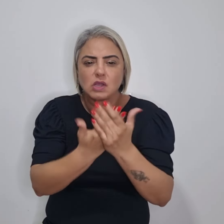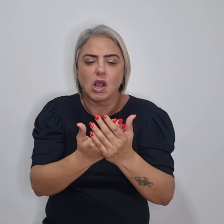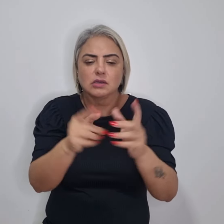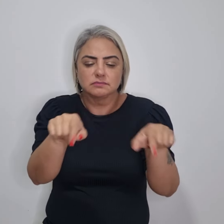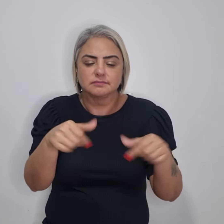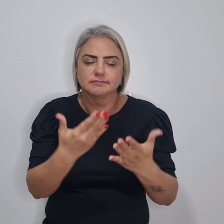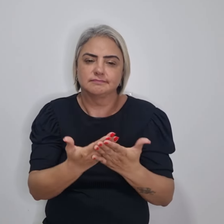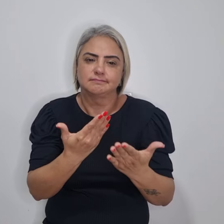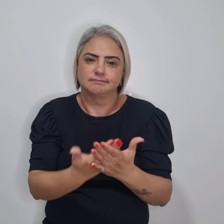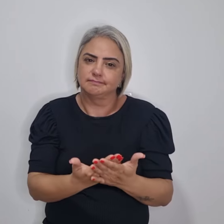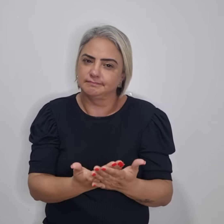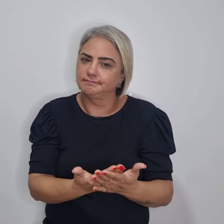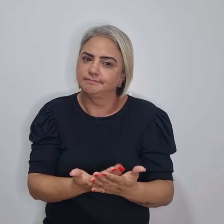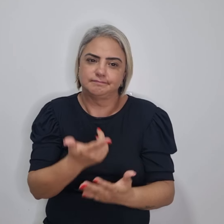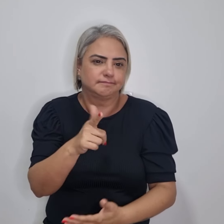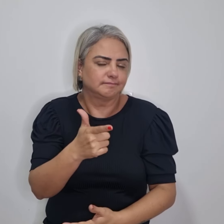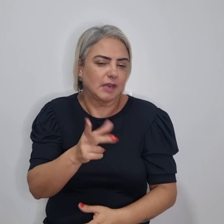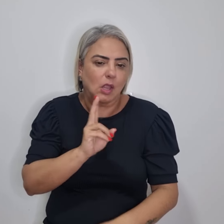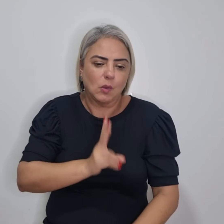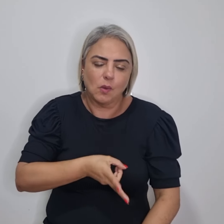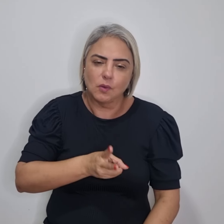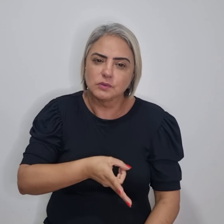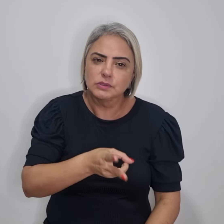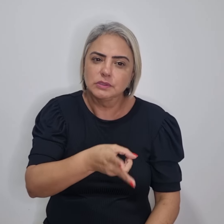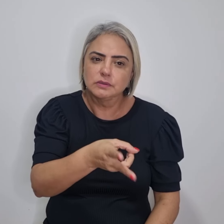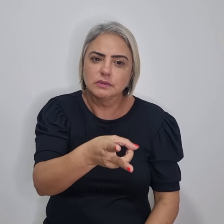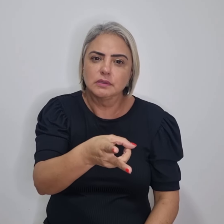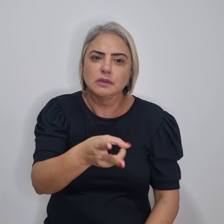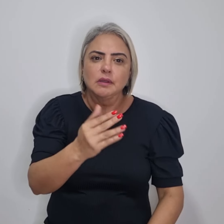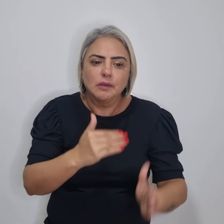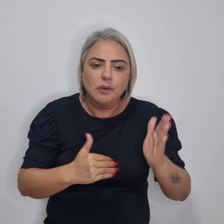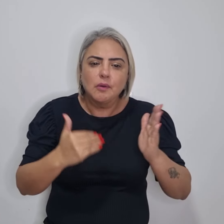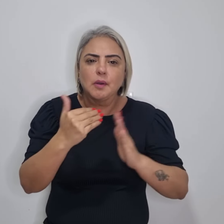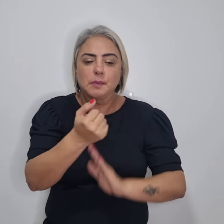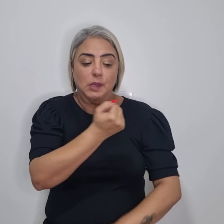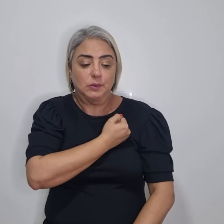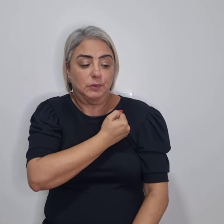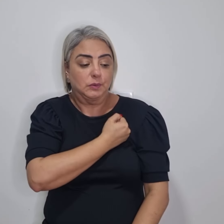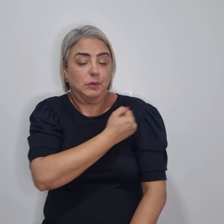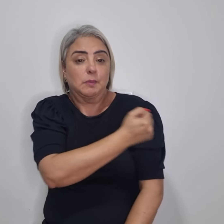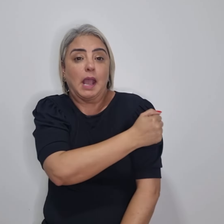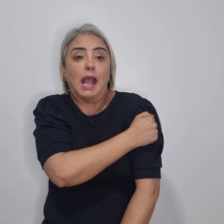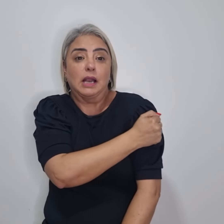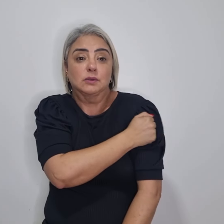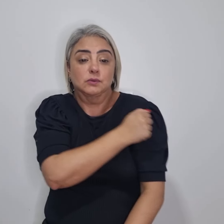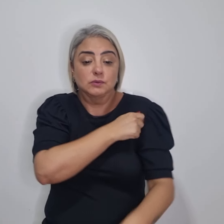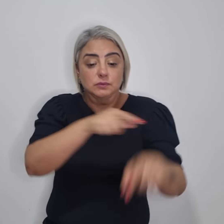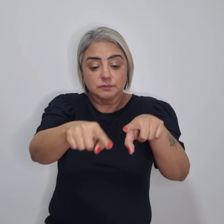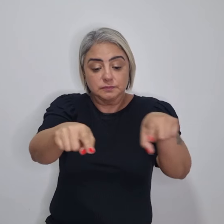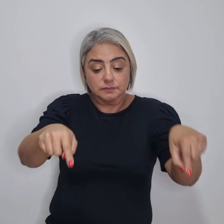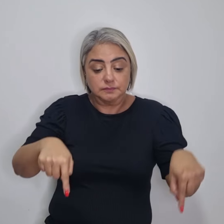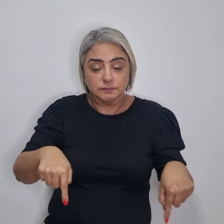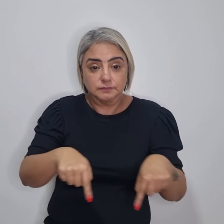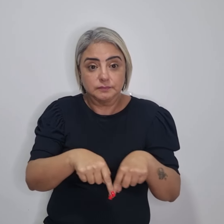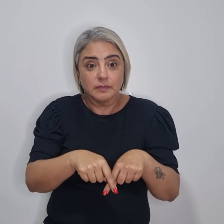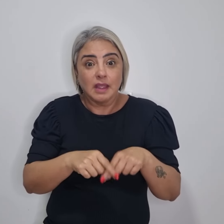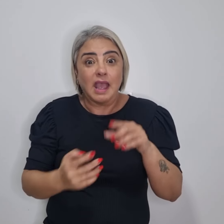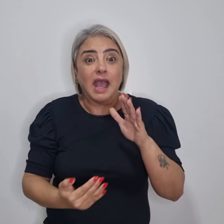distrital. Continuamos com aumento no número de alunos por sala de aula em até 60%